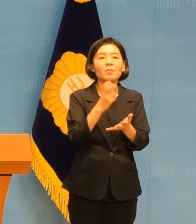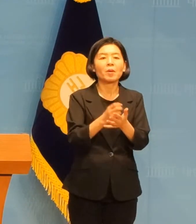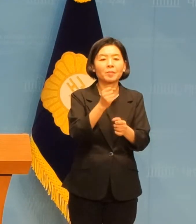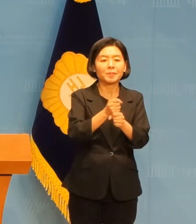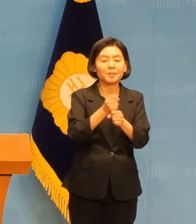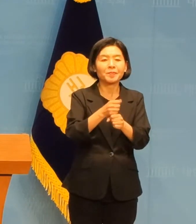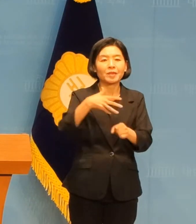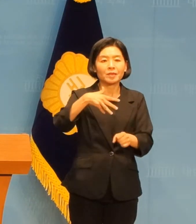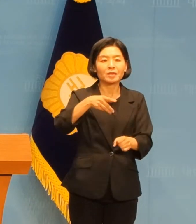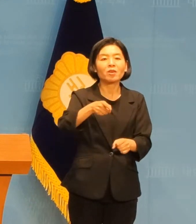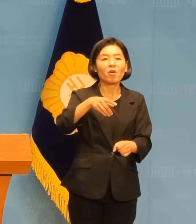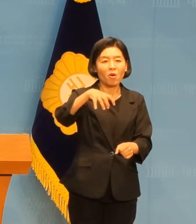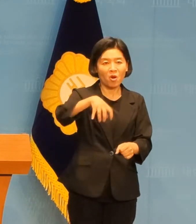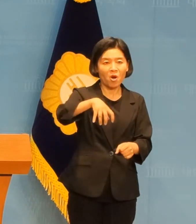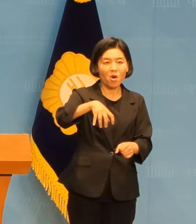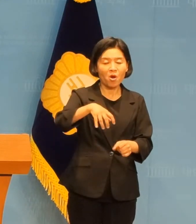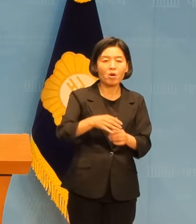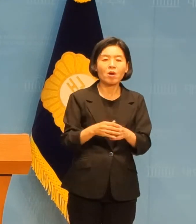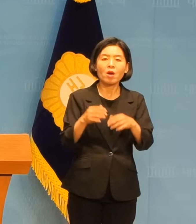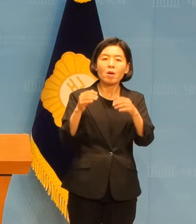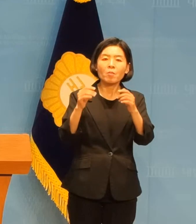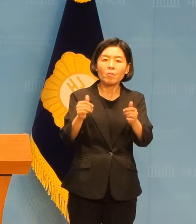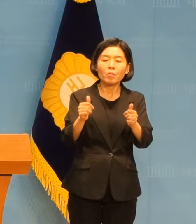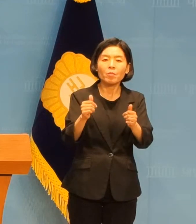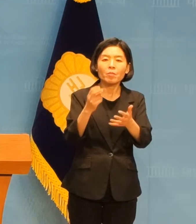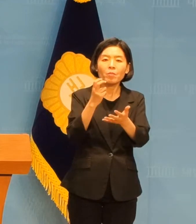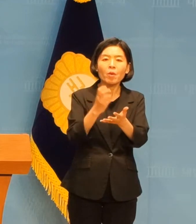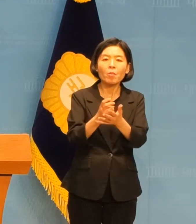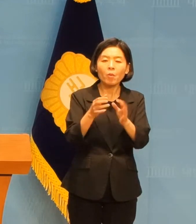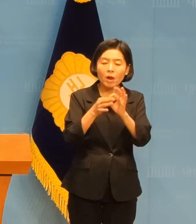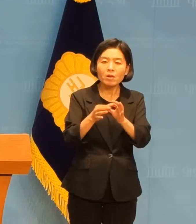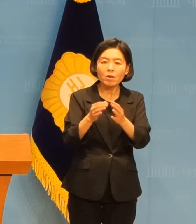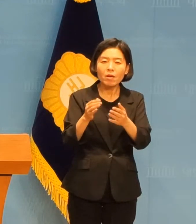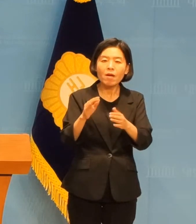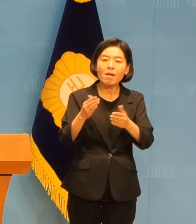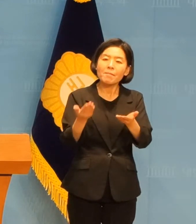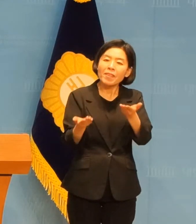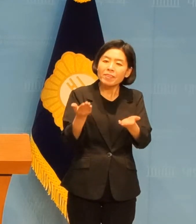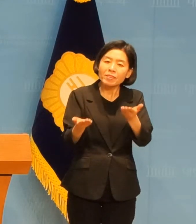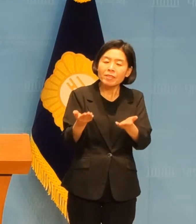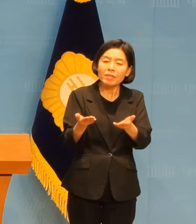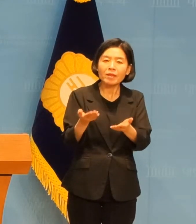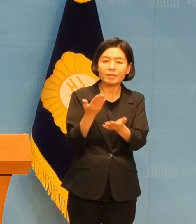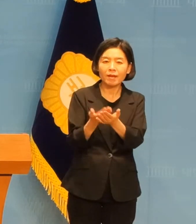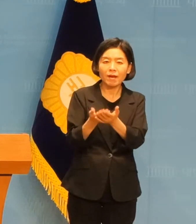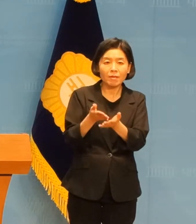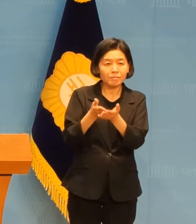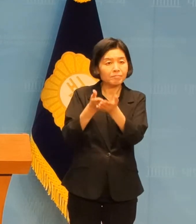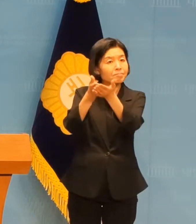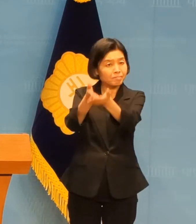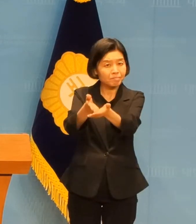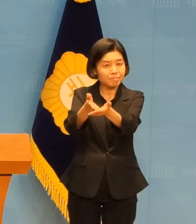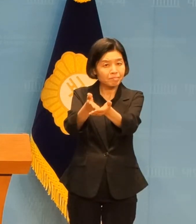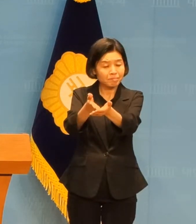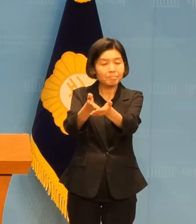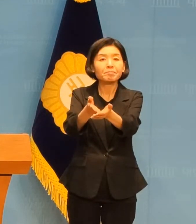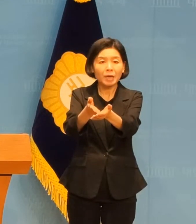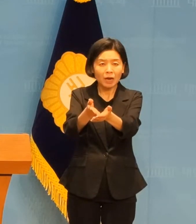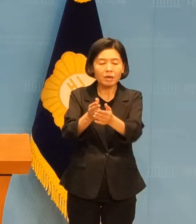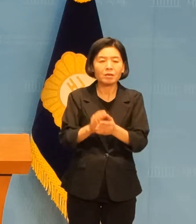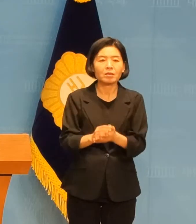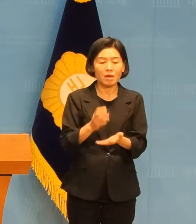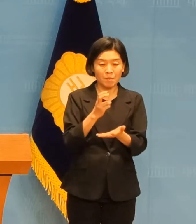법제처에 유권 해석을 요청하는 공문을 발송을 한 바 있습니다. 그런데